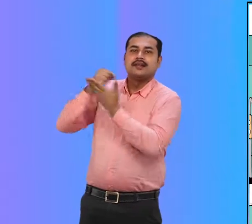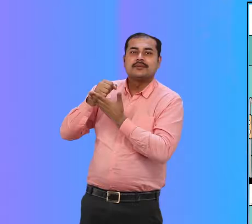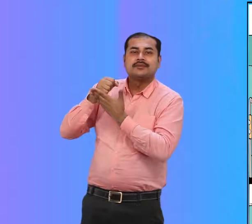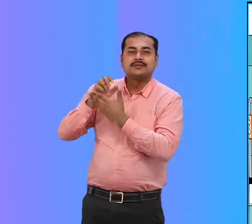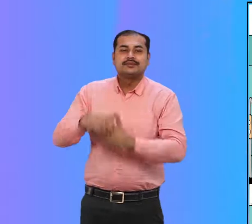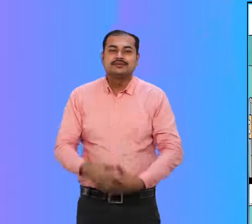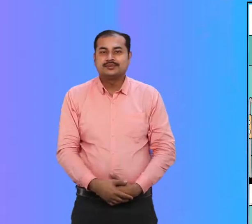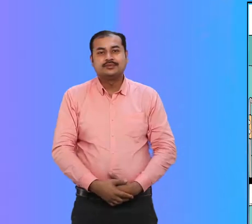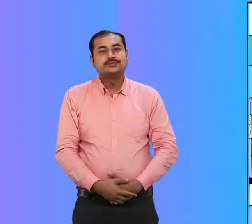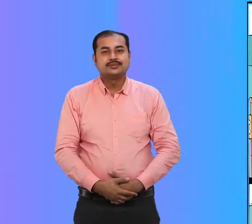झाल